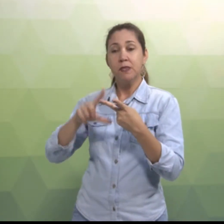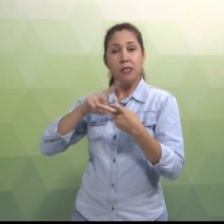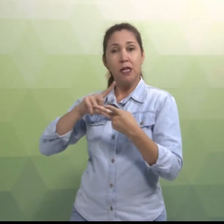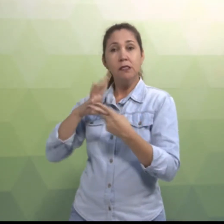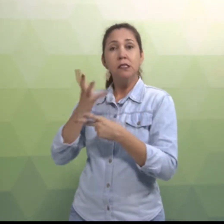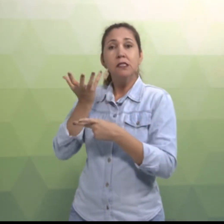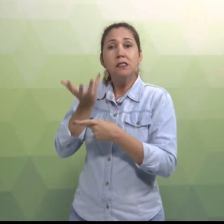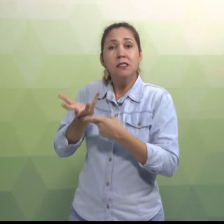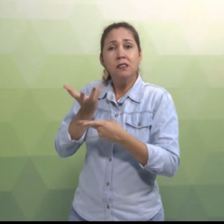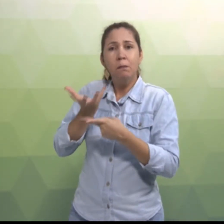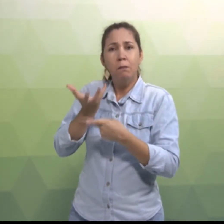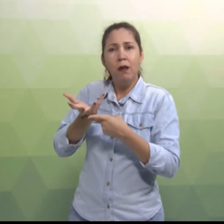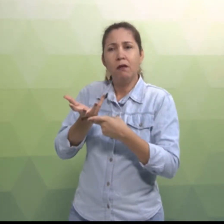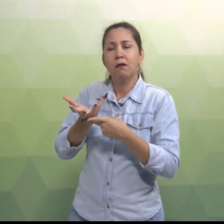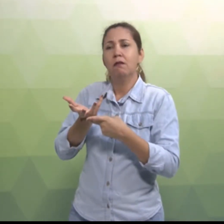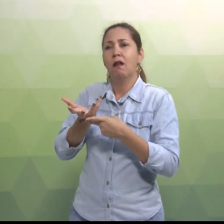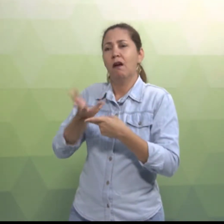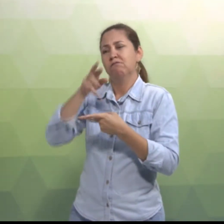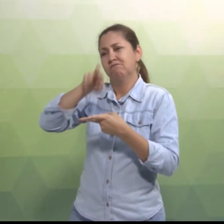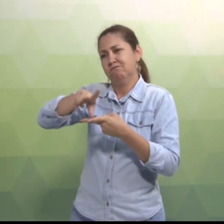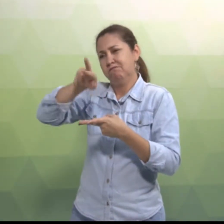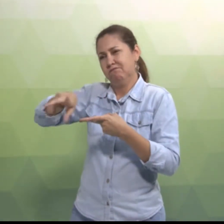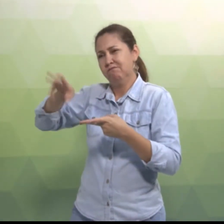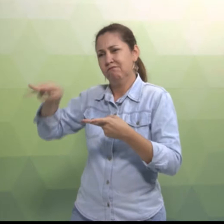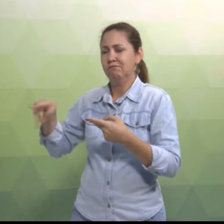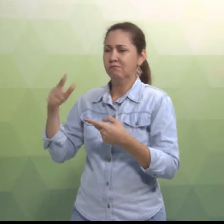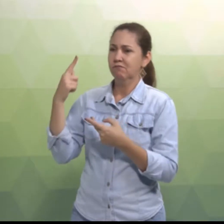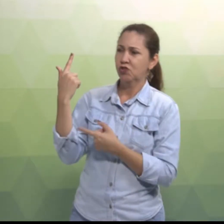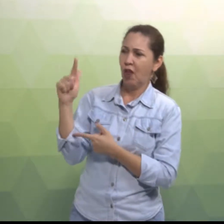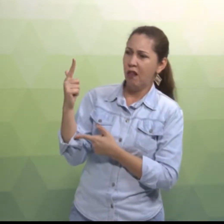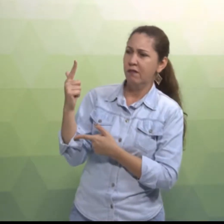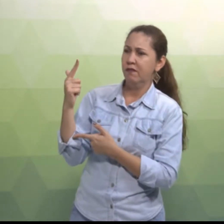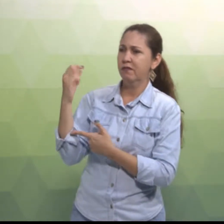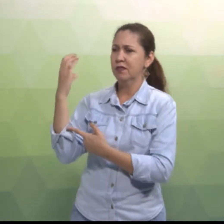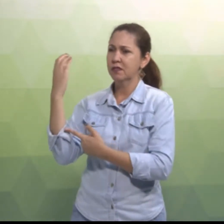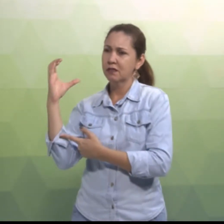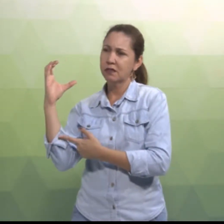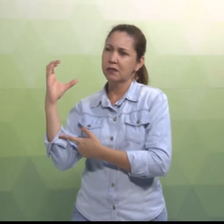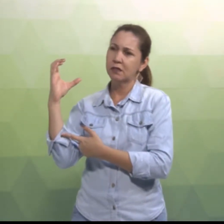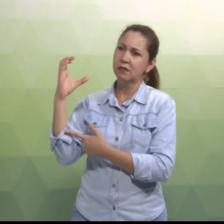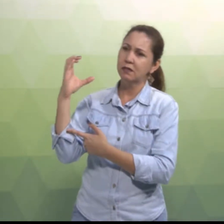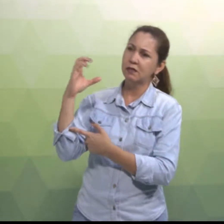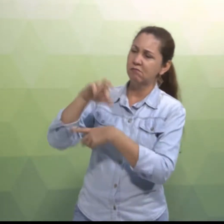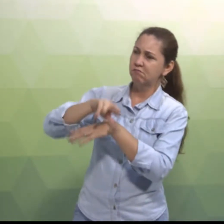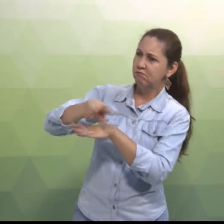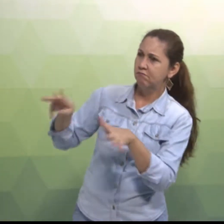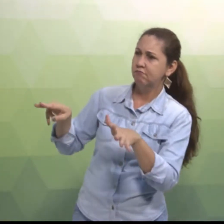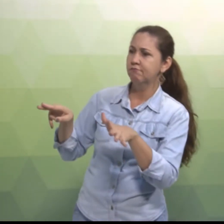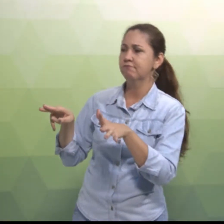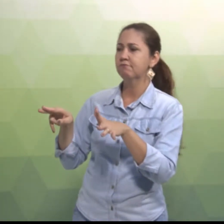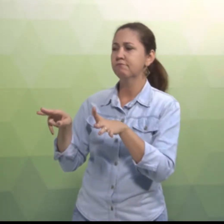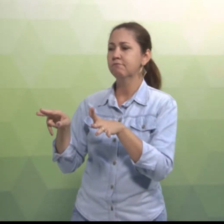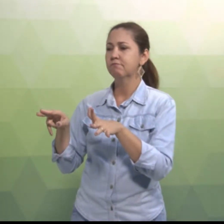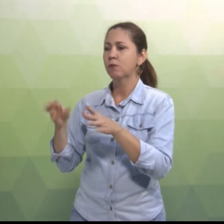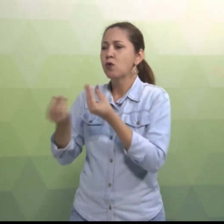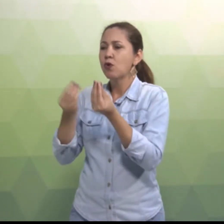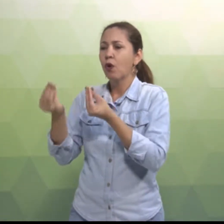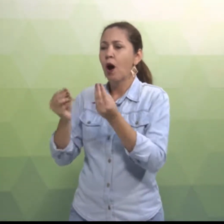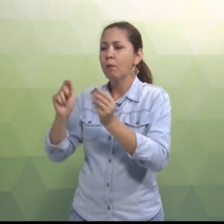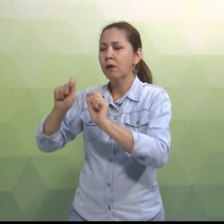Temos as disciplinas Geografia, Ciências, dentre outras, onde esse aluno vai